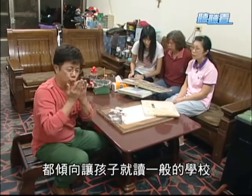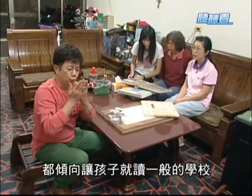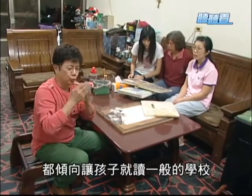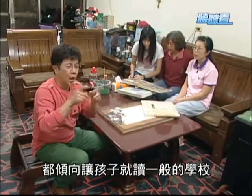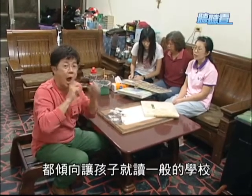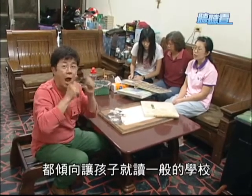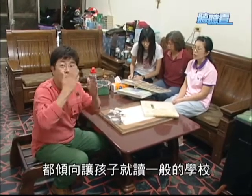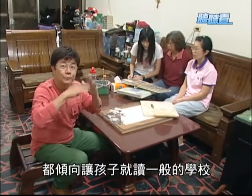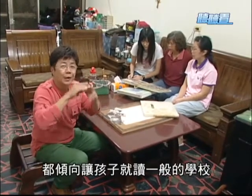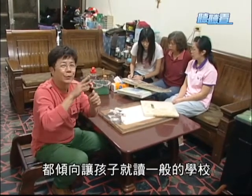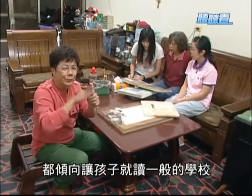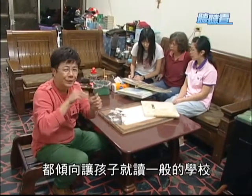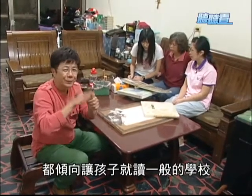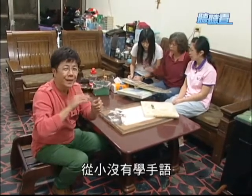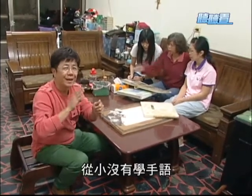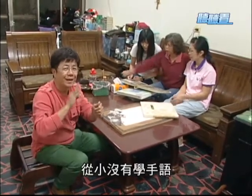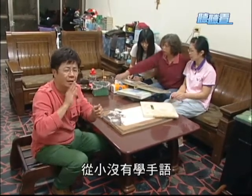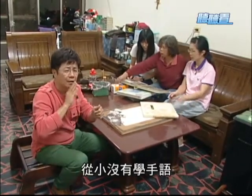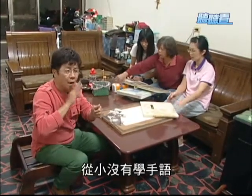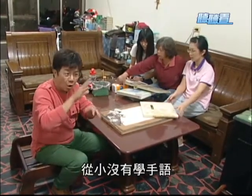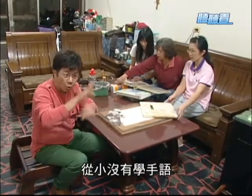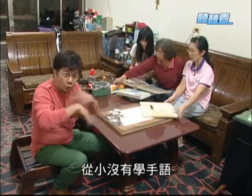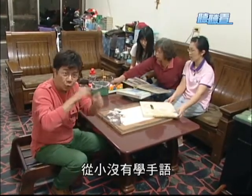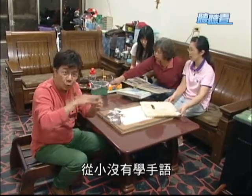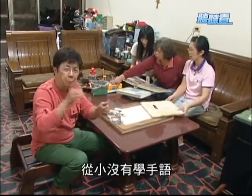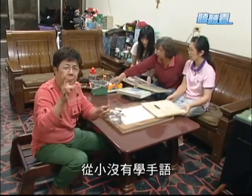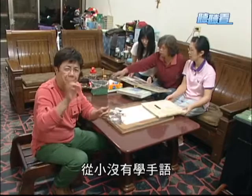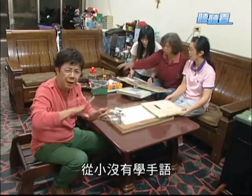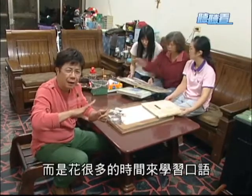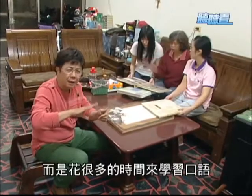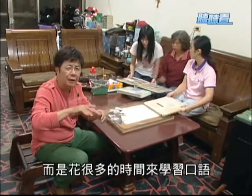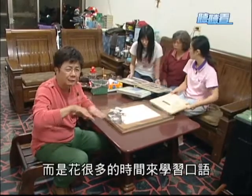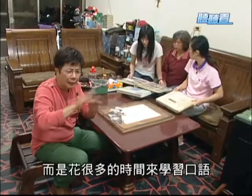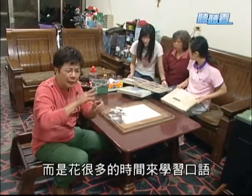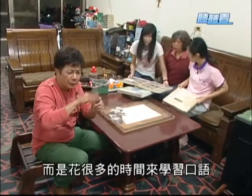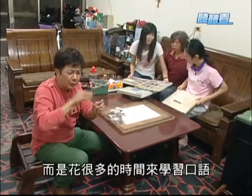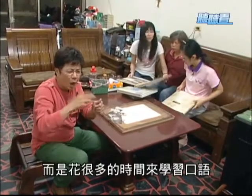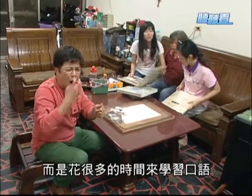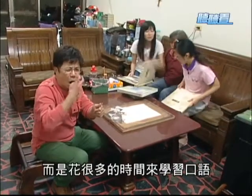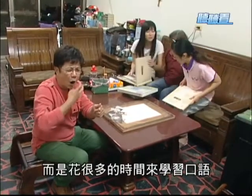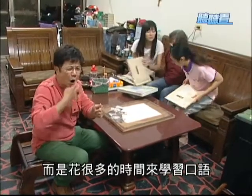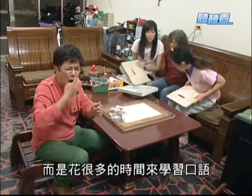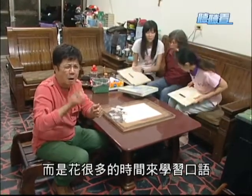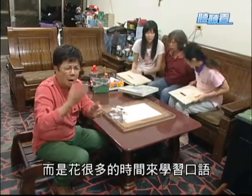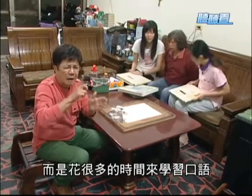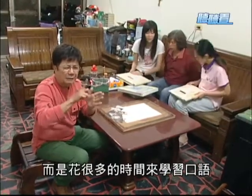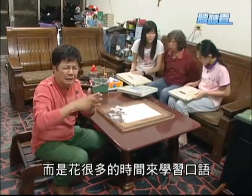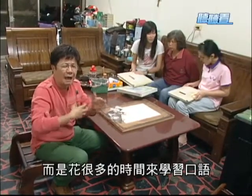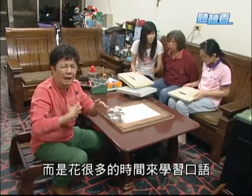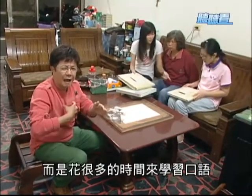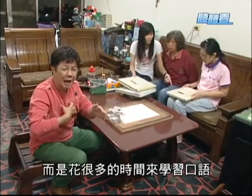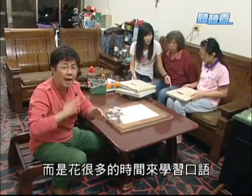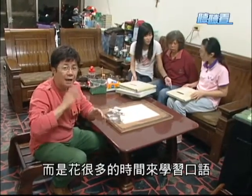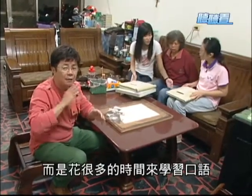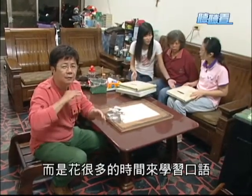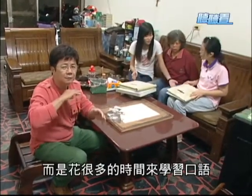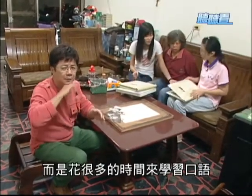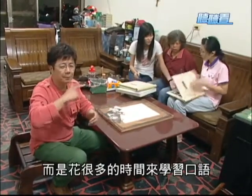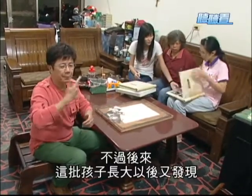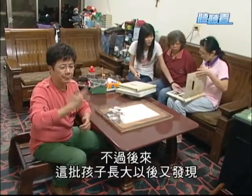的学校，从小没有学手语，而是花很多的时间来学习口语。不过后